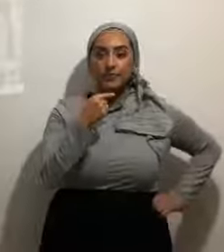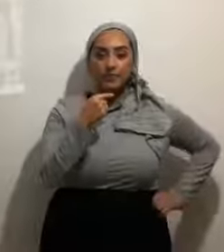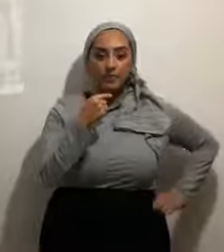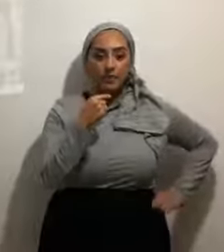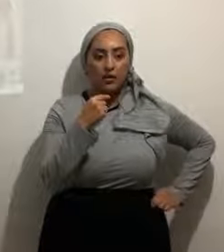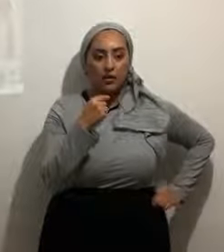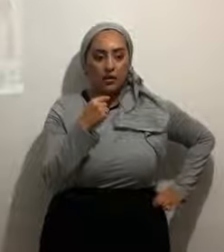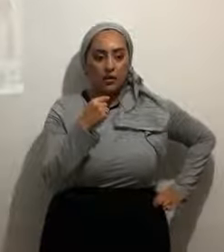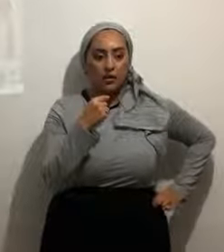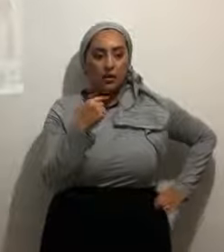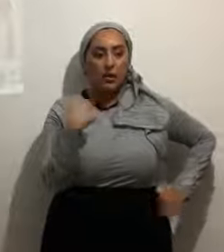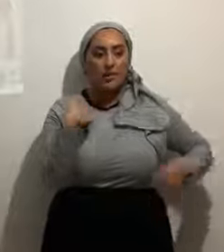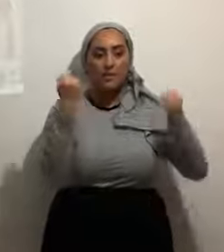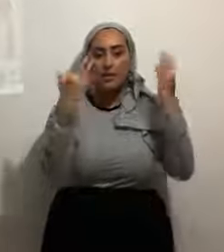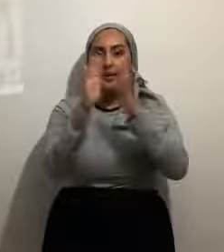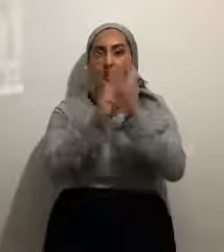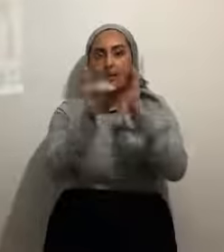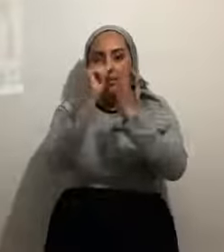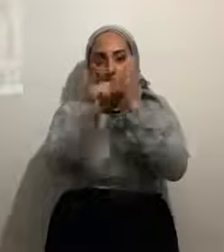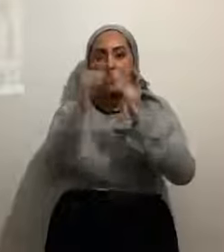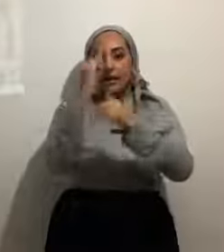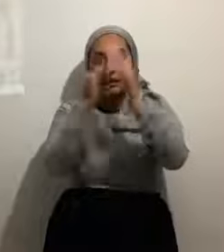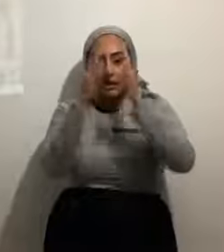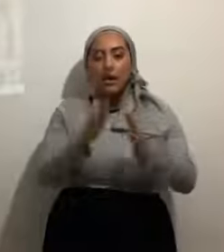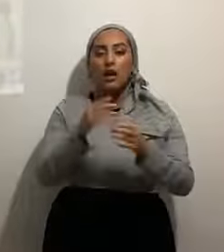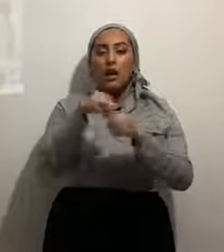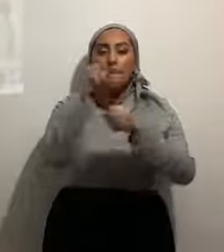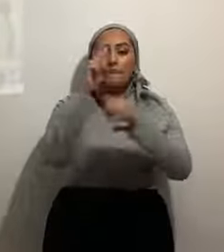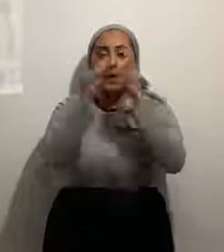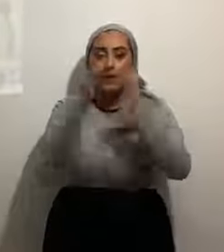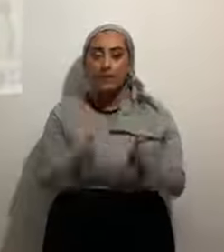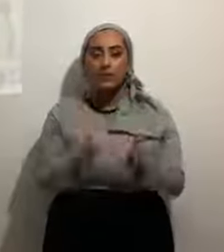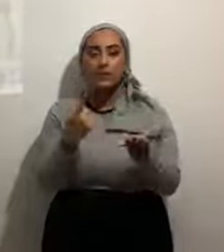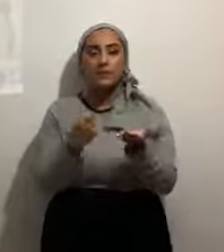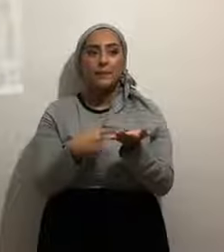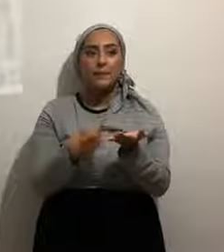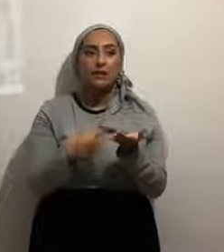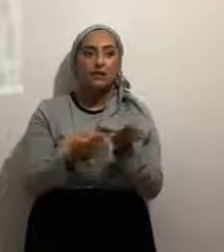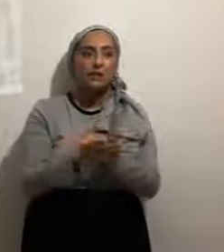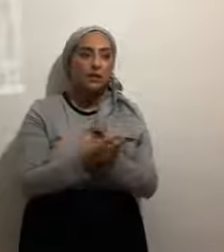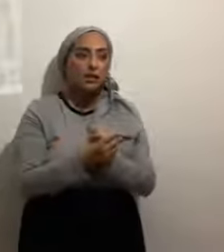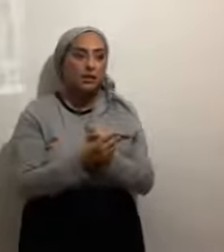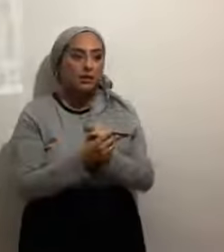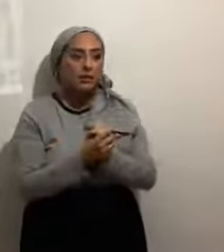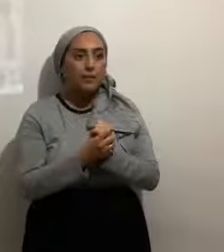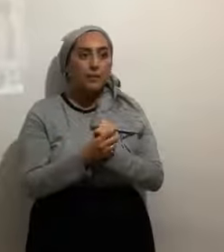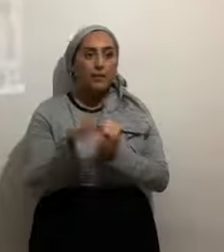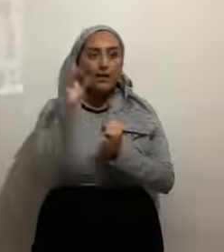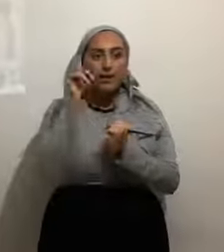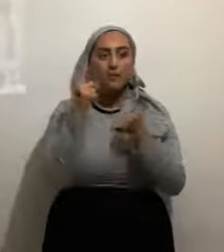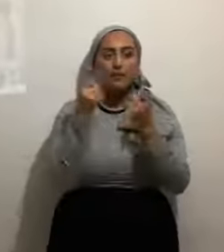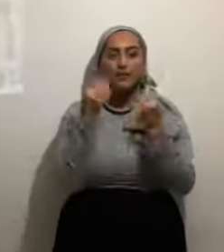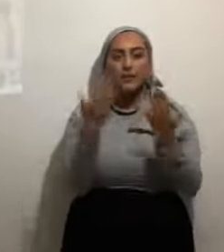hay tantas citas, por ejemplo, en Isaías, en los profetas. A veces él actúa más que una